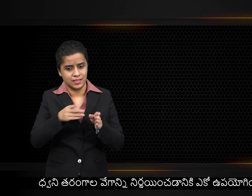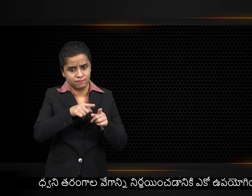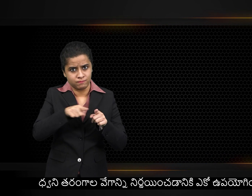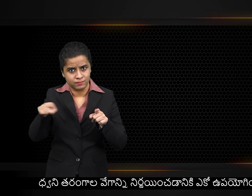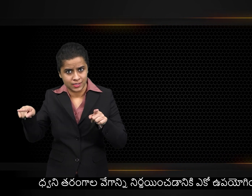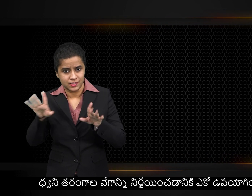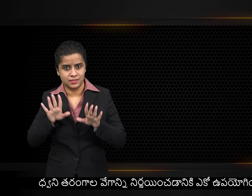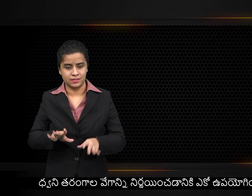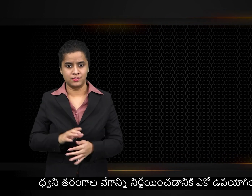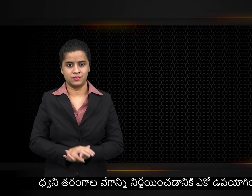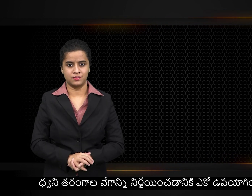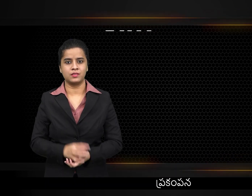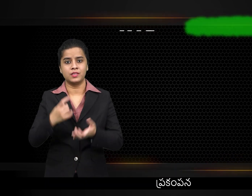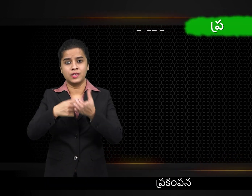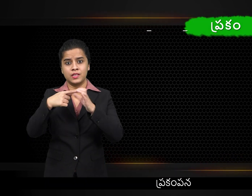ఉపయోగించబడుతుంది.